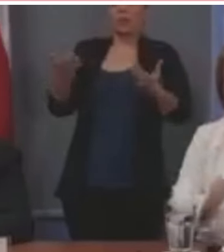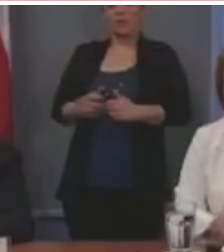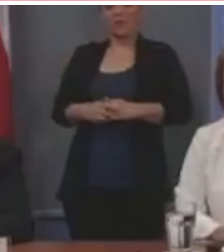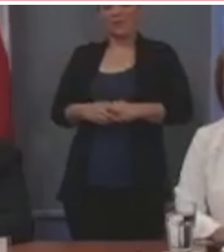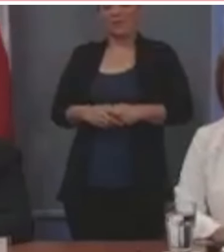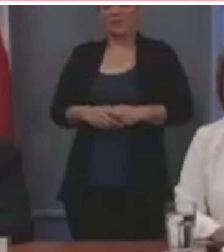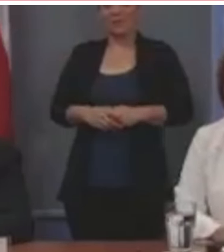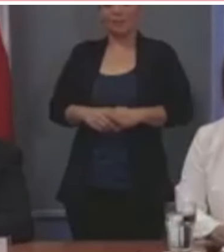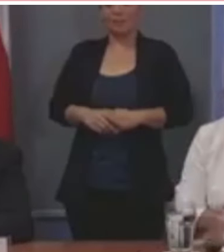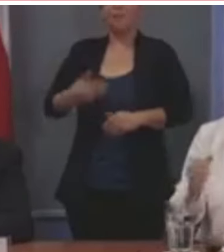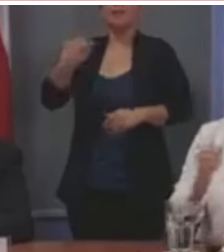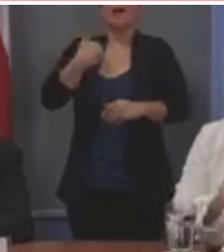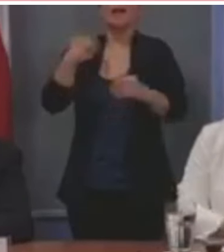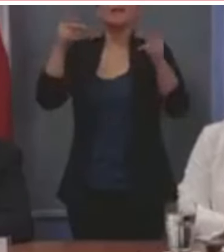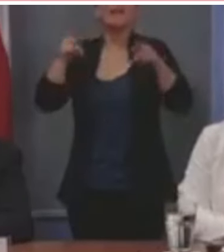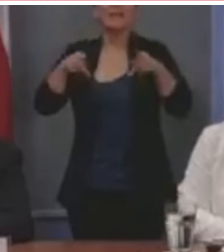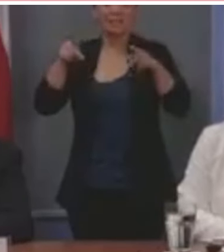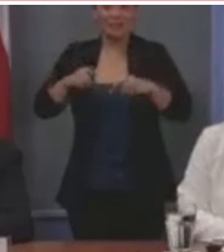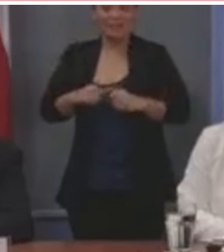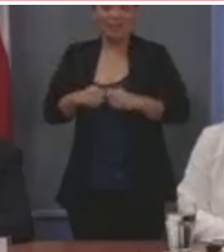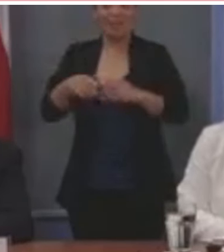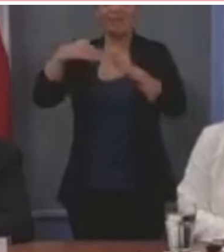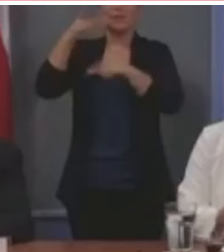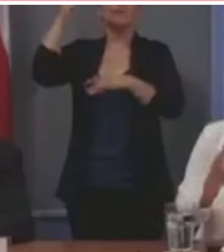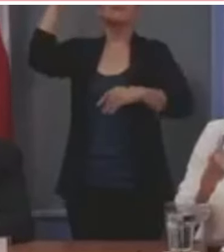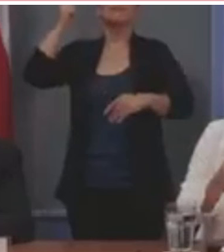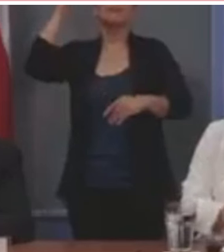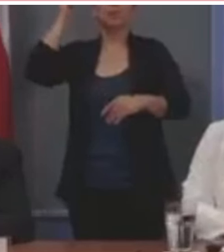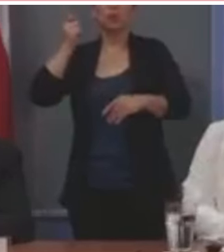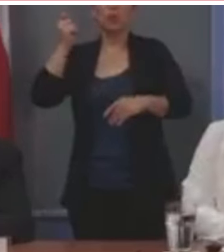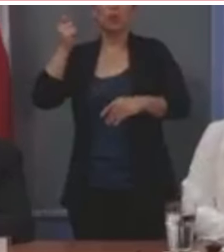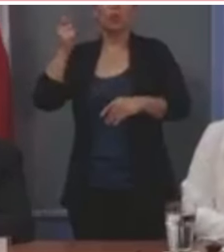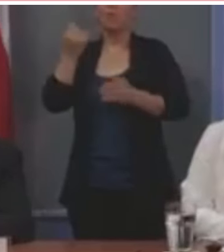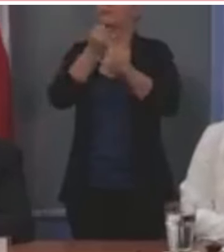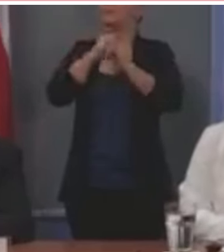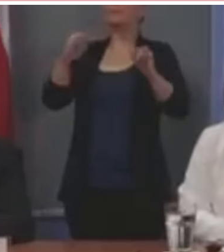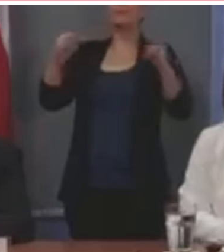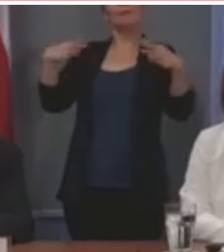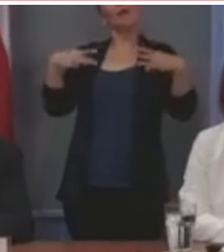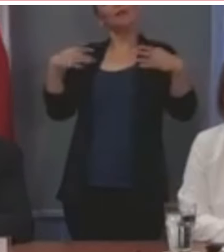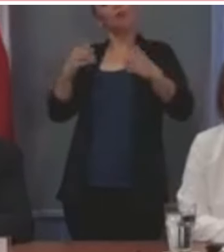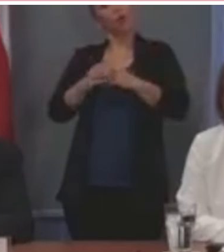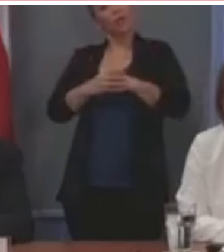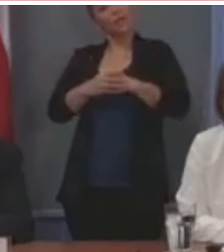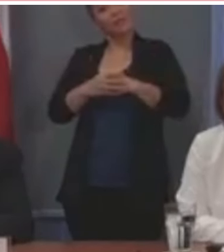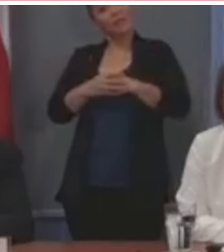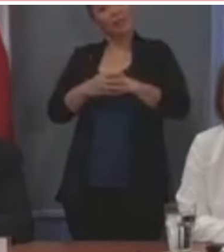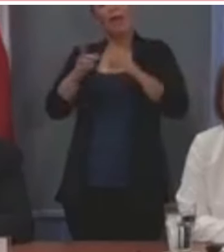peor aún, hay gente que salió pensionada sin gozar las vacaciones y a la que se les tuvo que pagar